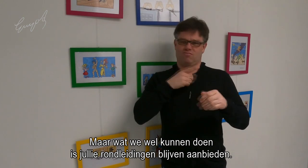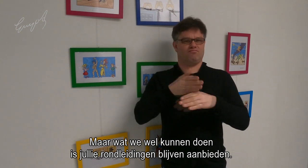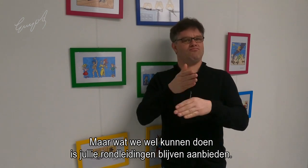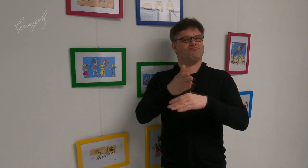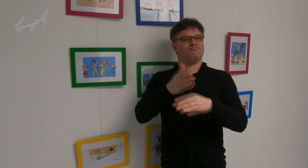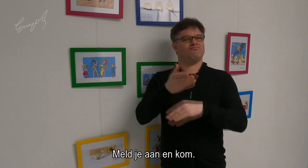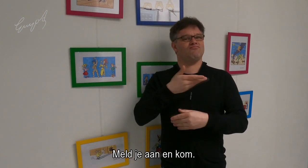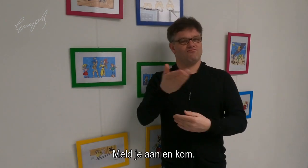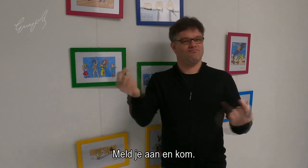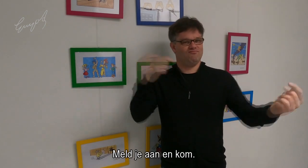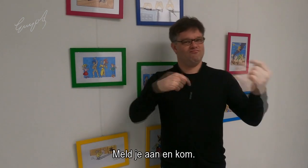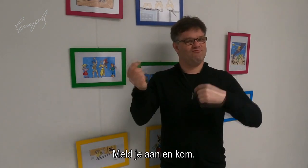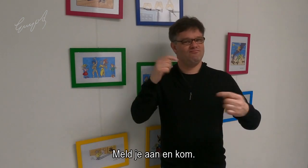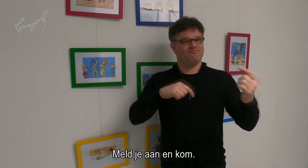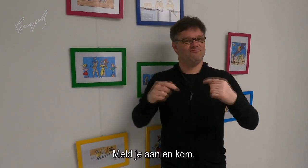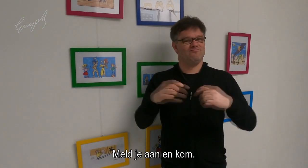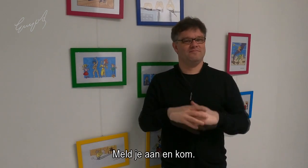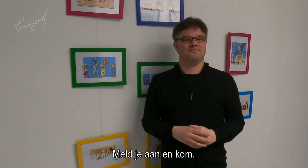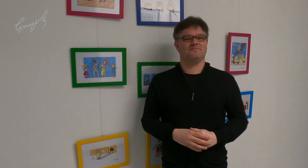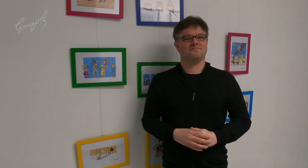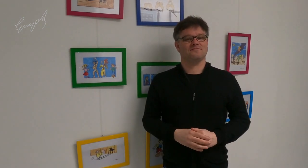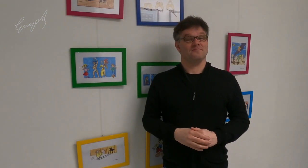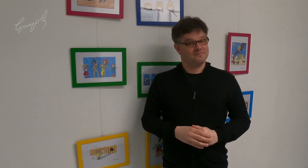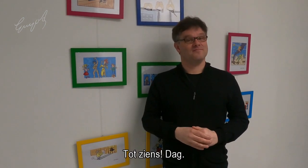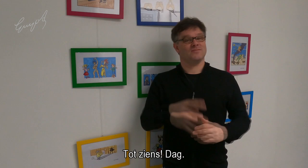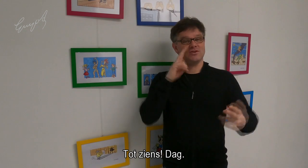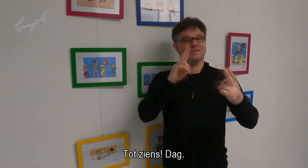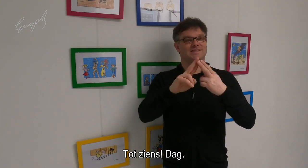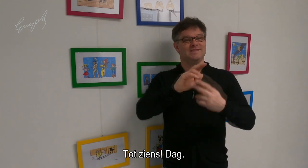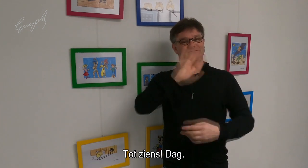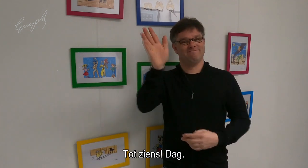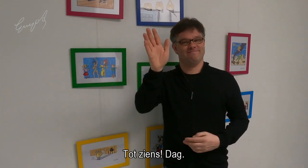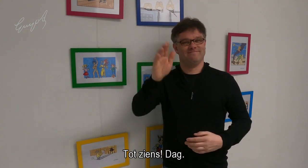Meld je aan en kom. Tot ziens. Dag.